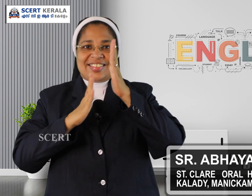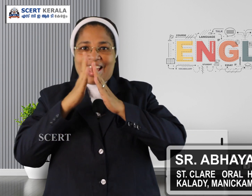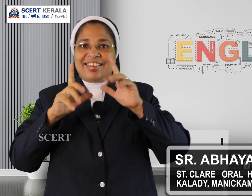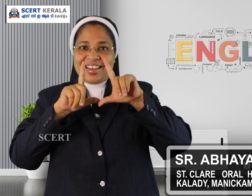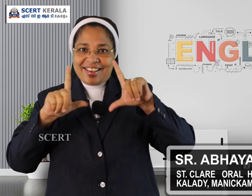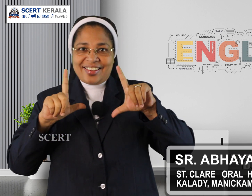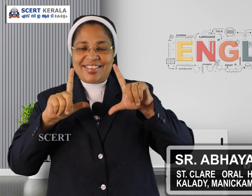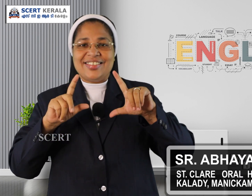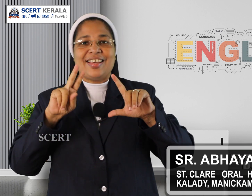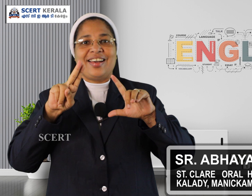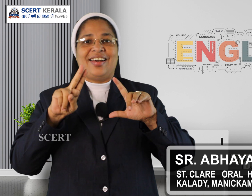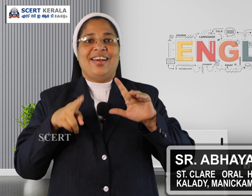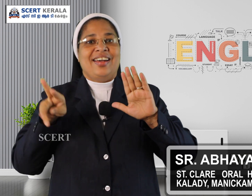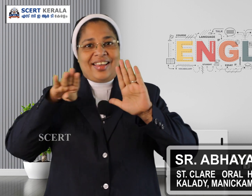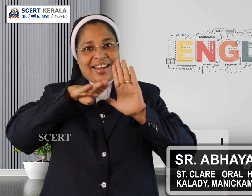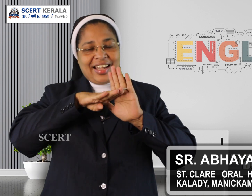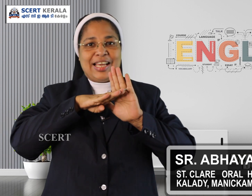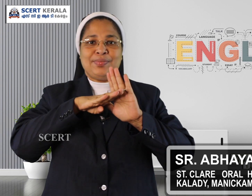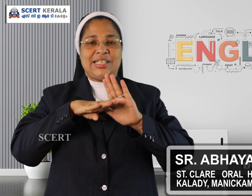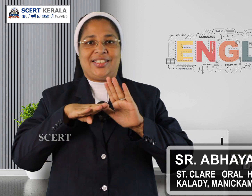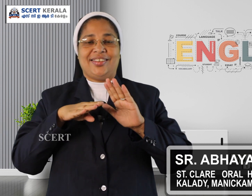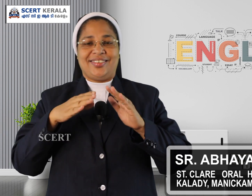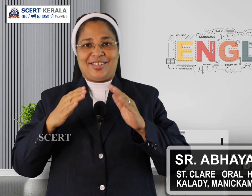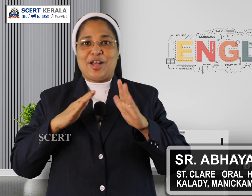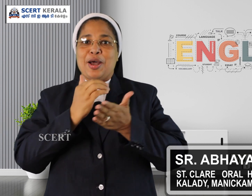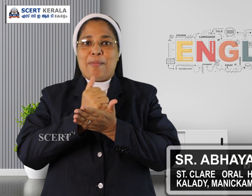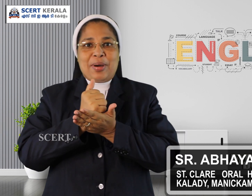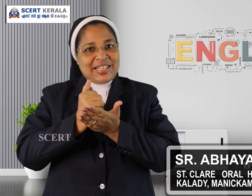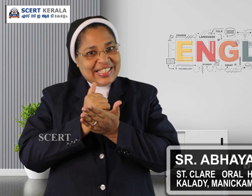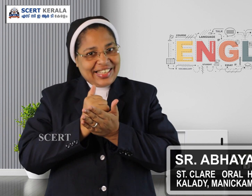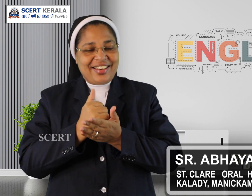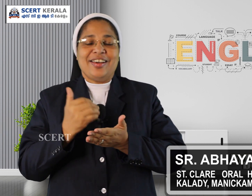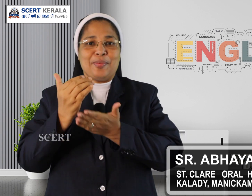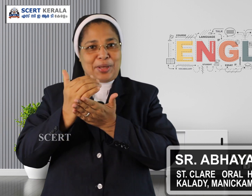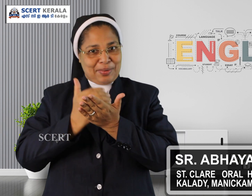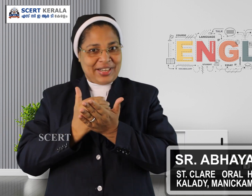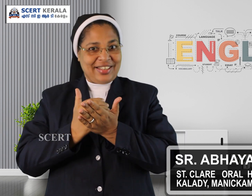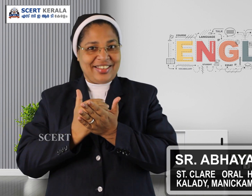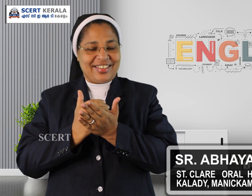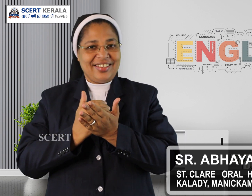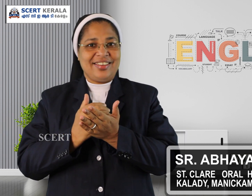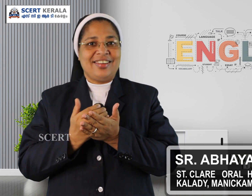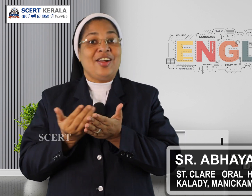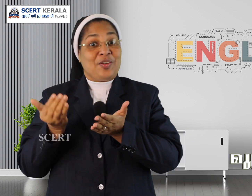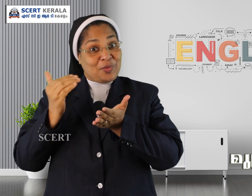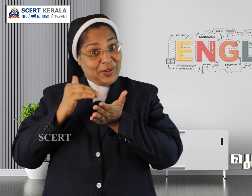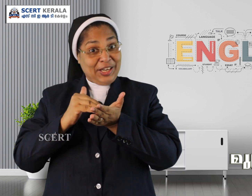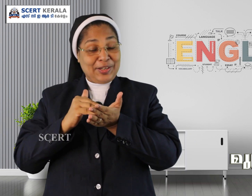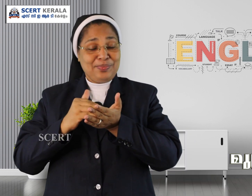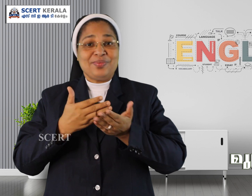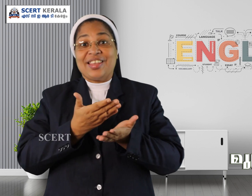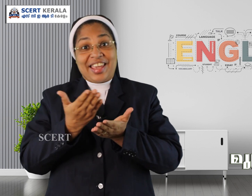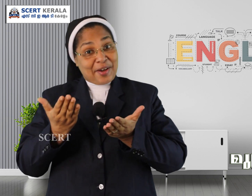സൈൻ ലാംഗ്വേജ് രണ്ടാം ഘട്ട പരിശീലന പരിപാടിയിലേക്ക് വീണ്ടും